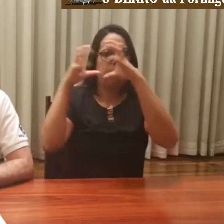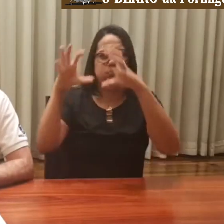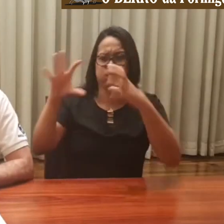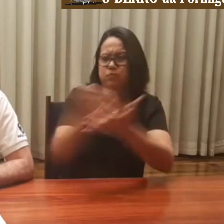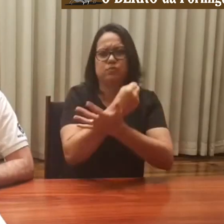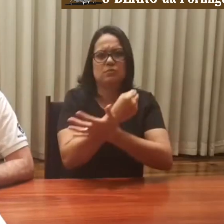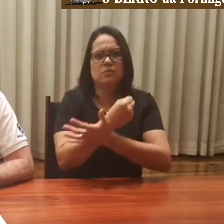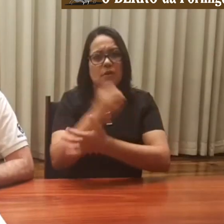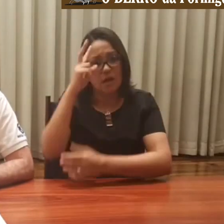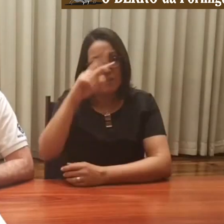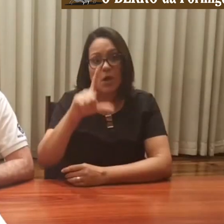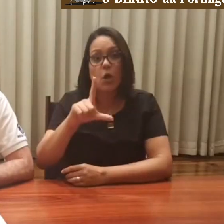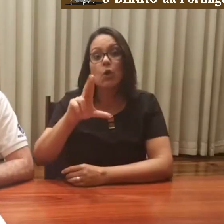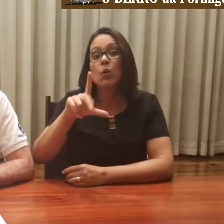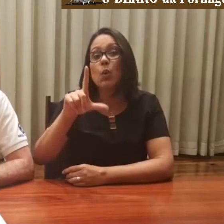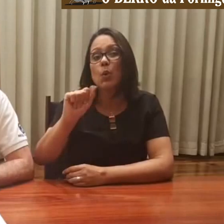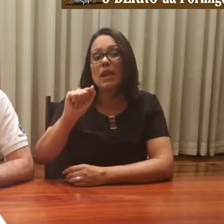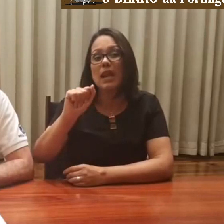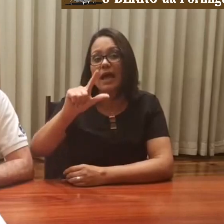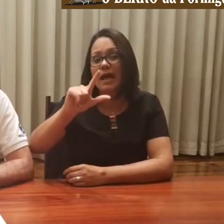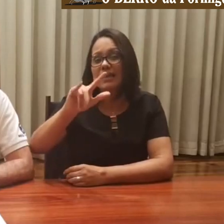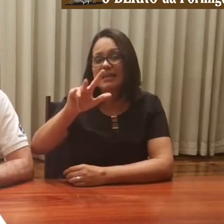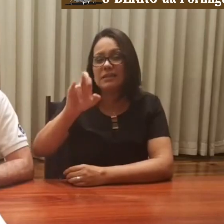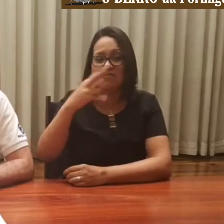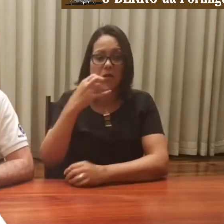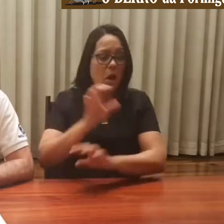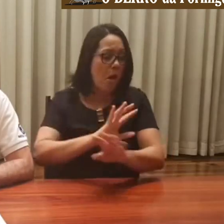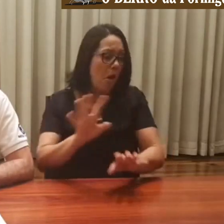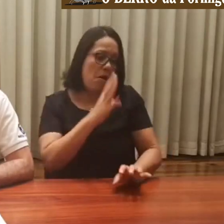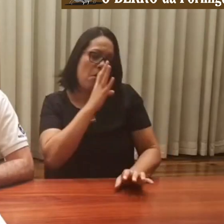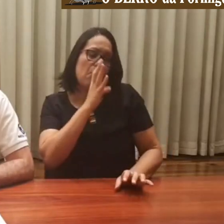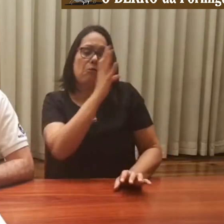ele foi condenado injustamente... Tem mais essa questão